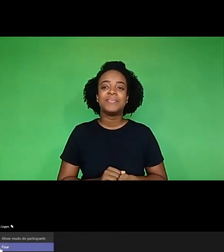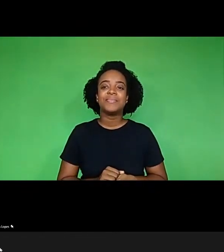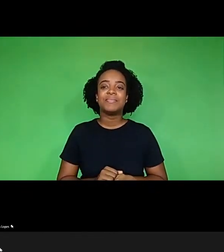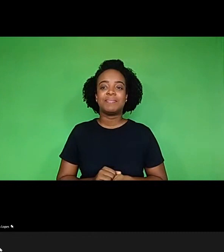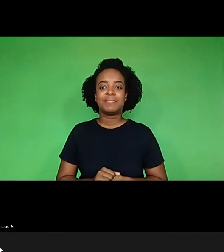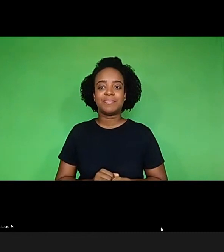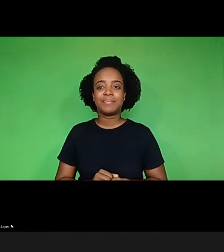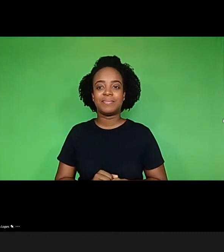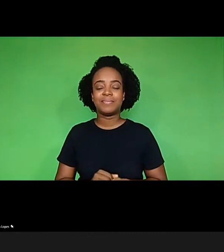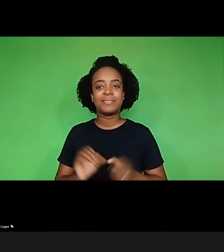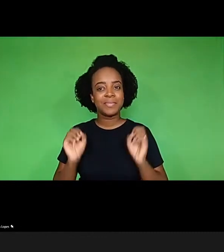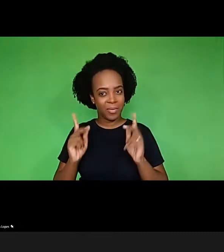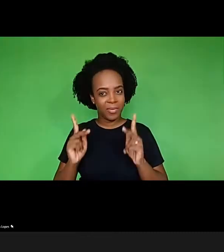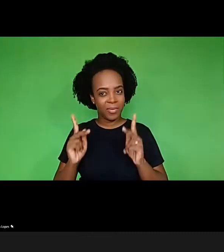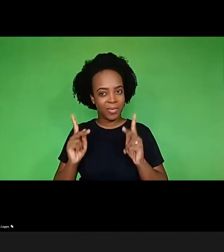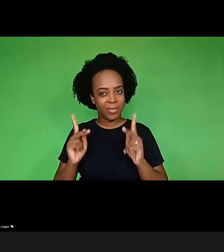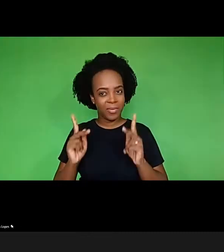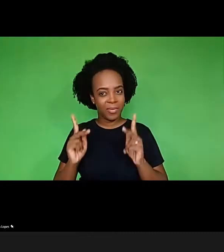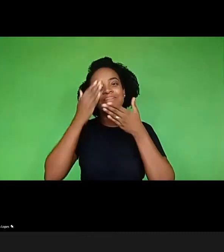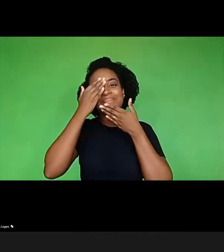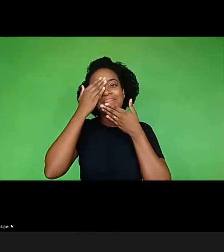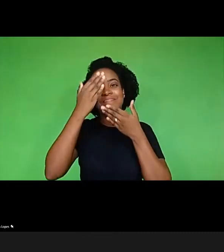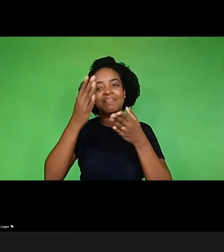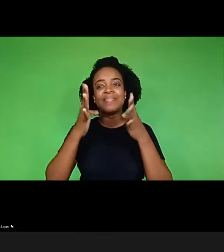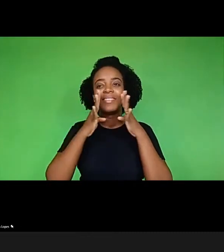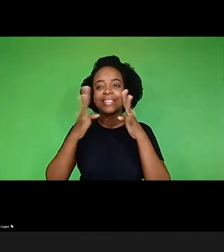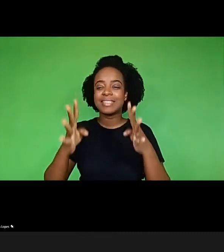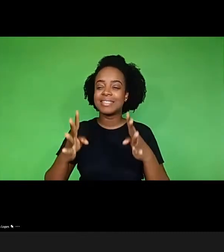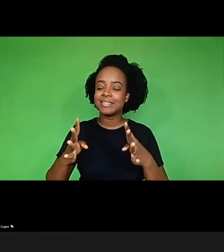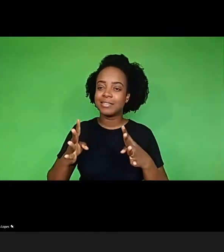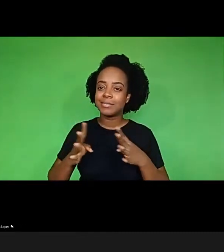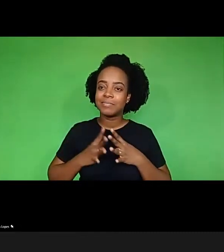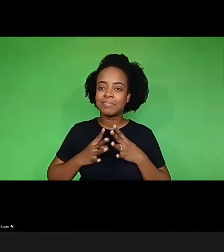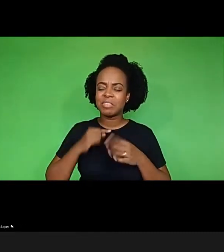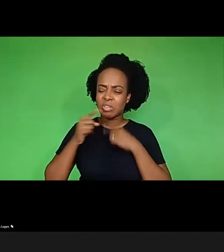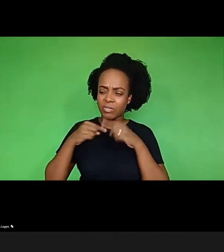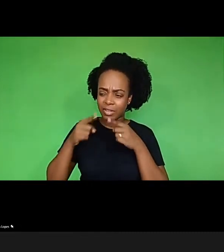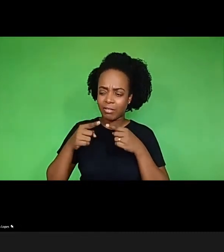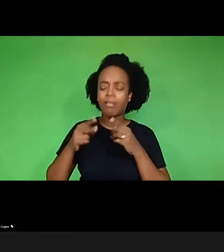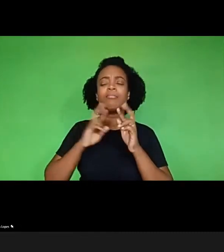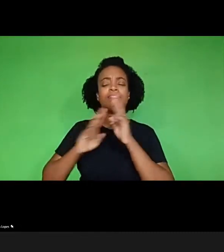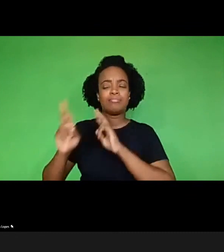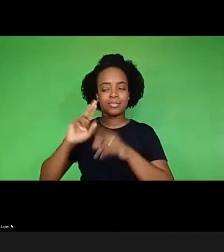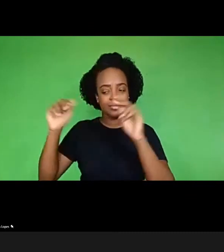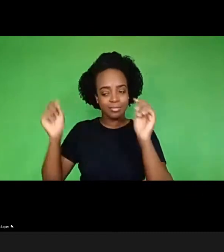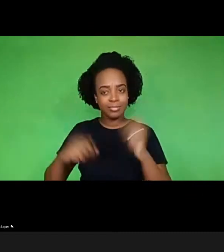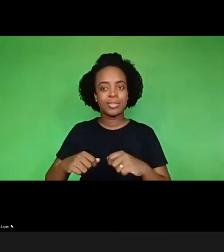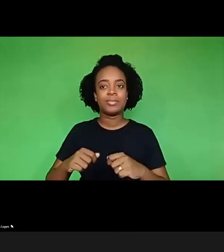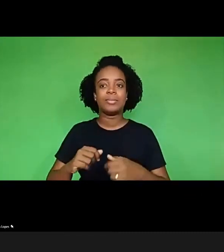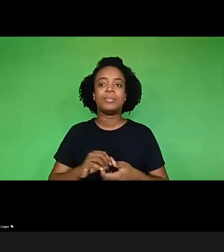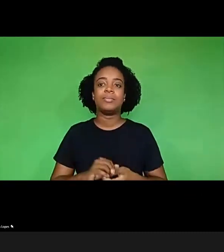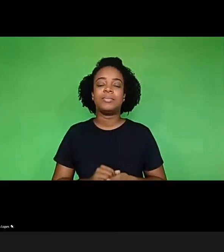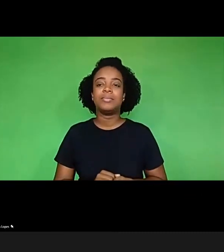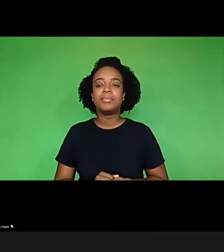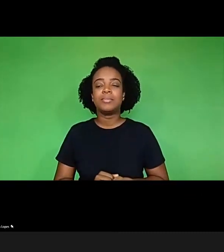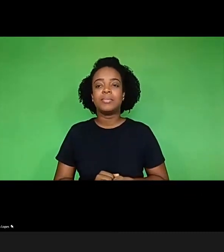Tá bem? Obrigada pela atenção de todo mundo. Qualquer dúvida, estamos aí. Obrigado, Lorena.